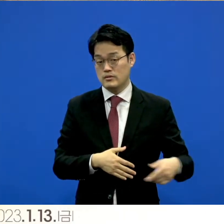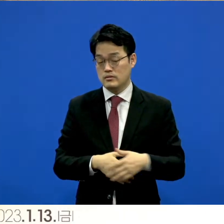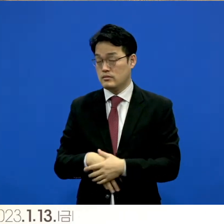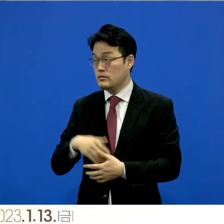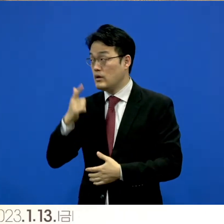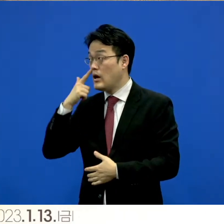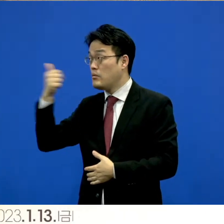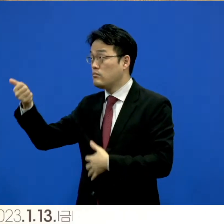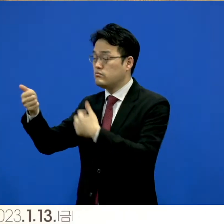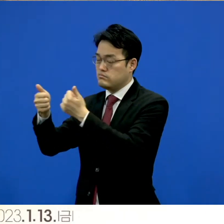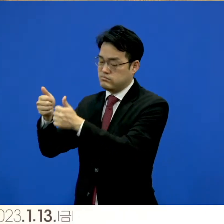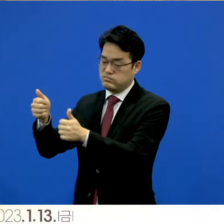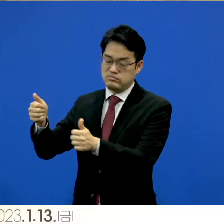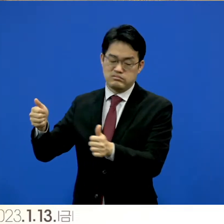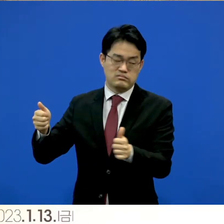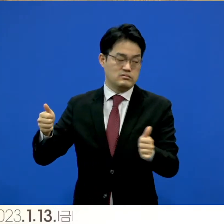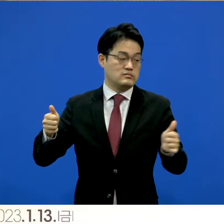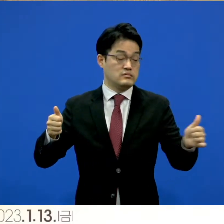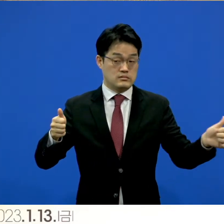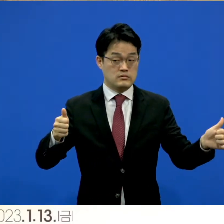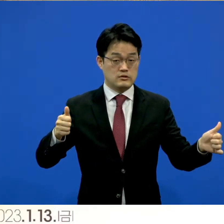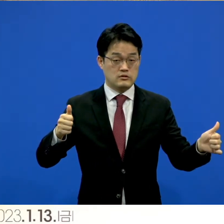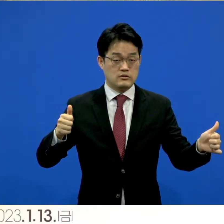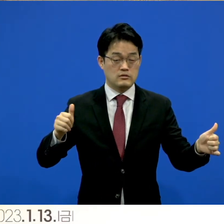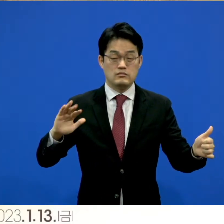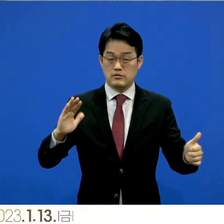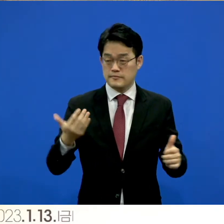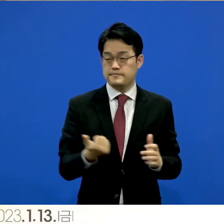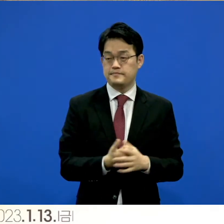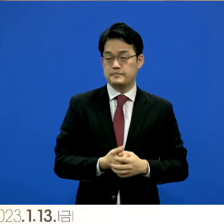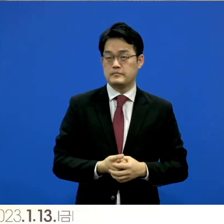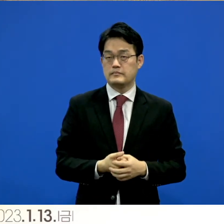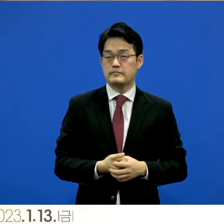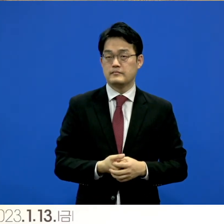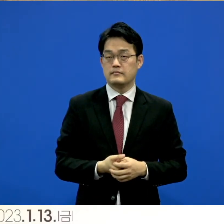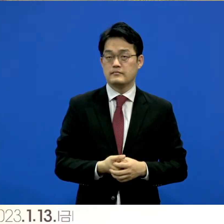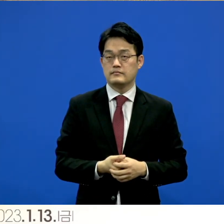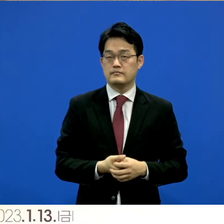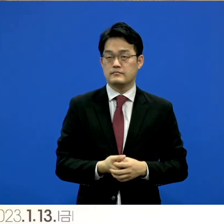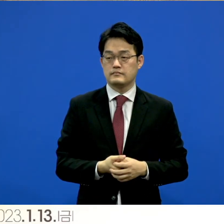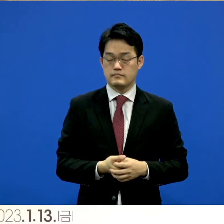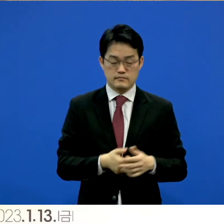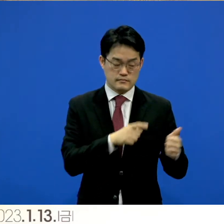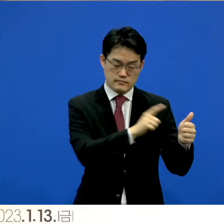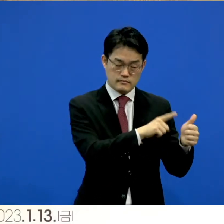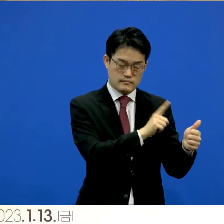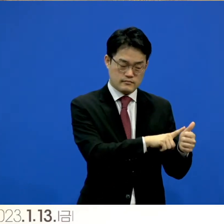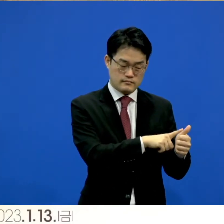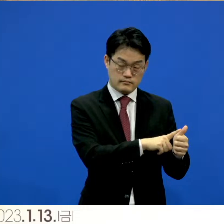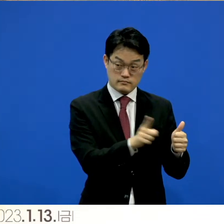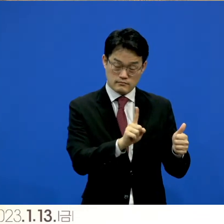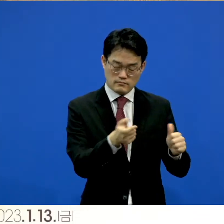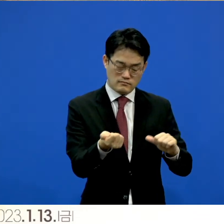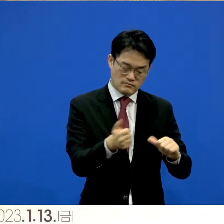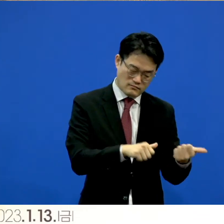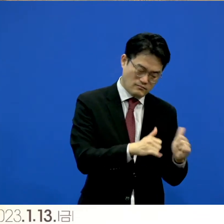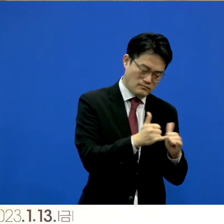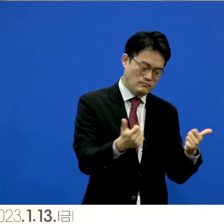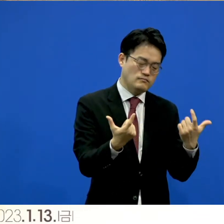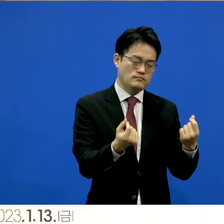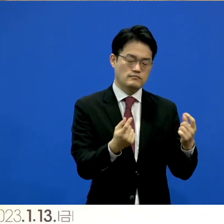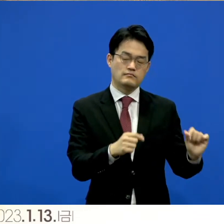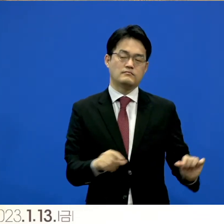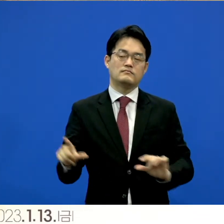아버지로부터 멀어진 존재, 잃어버린 자. 그 잃어버린 자는 마치 죽은 자와 같은 삶을 살게 되는